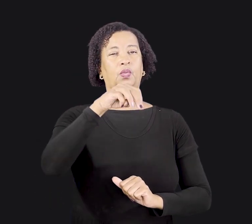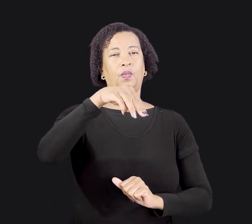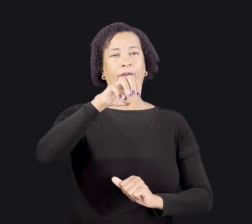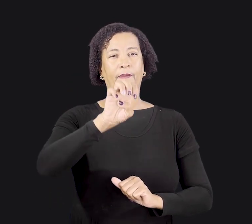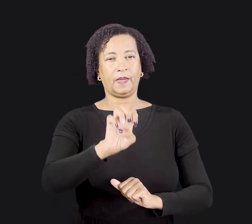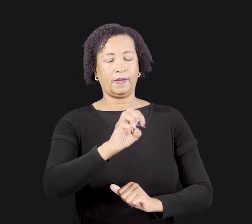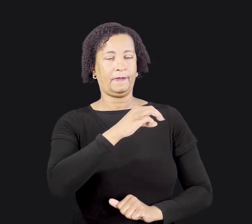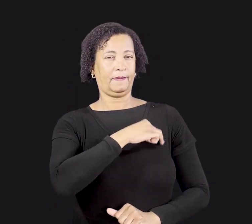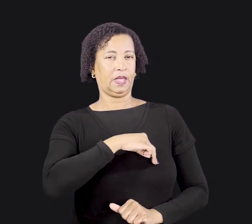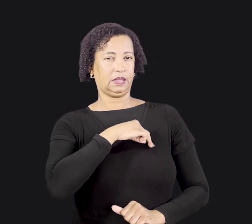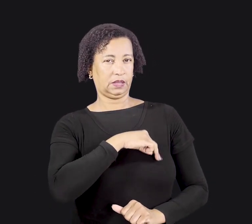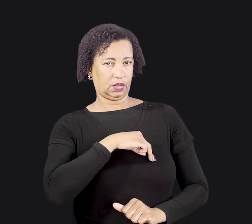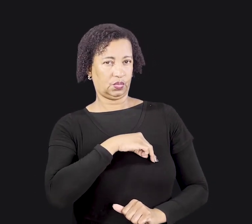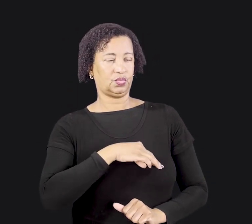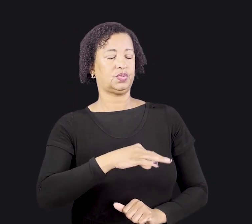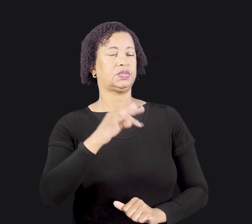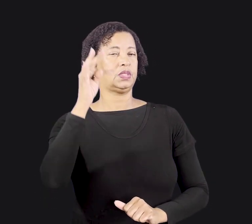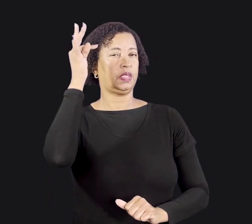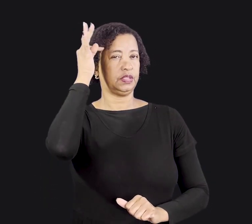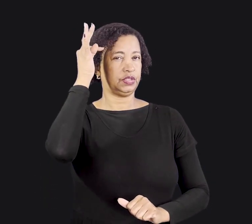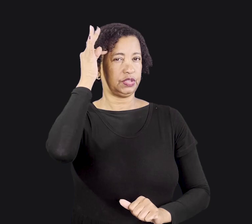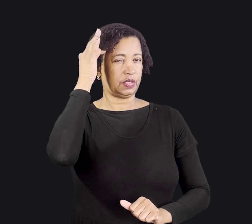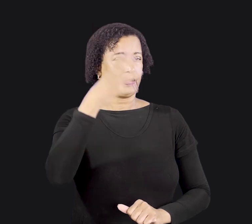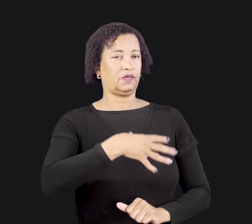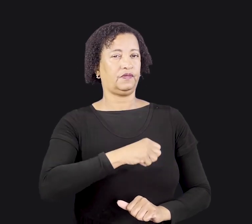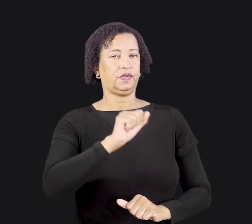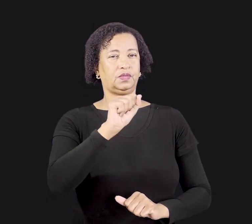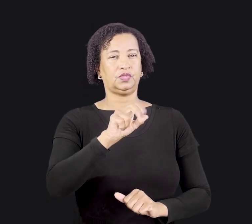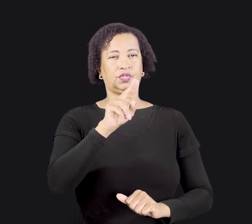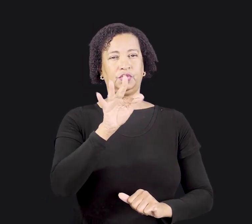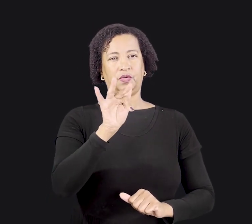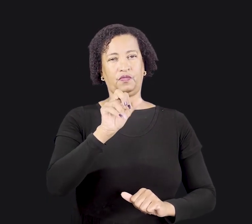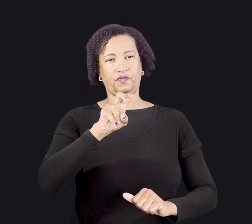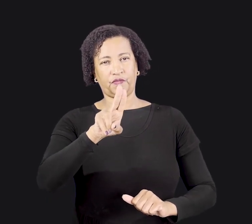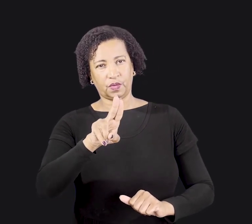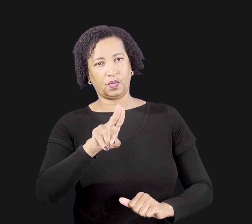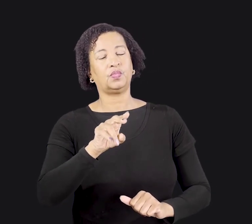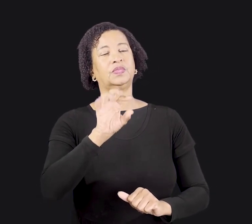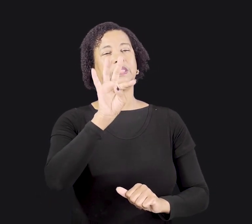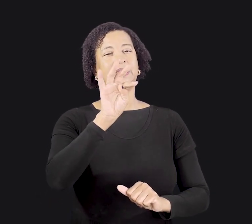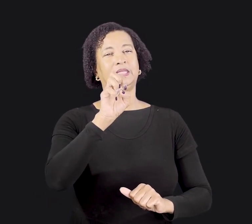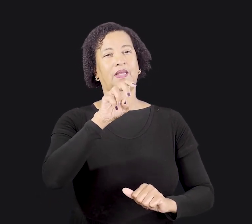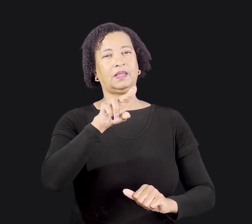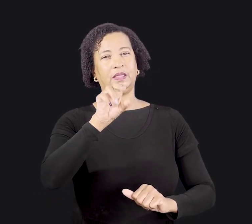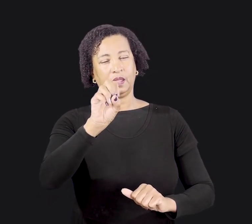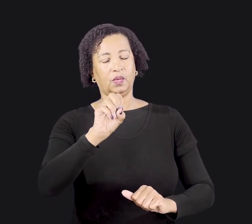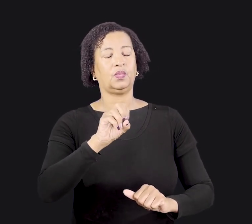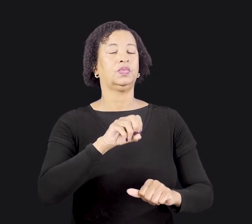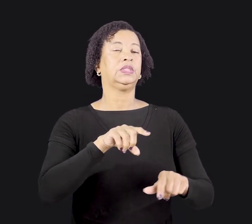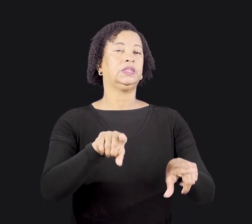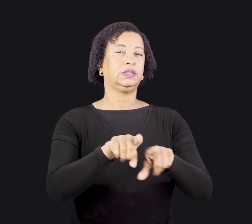publicano. Tiago, filho de Alfeu, e Tadeu. Simão, o Zelote, e Judas Iscariotes, que o